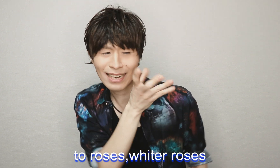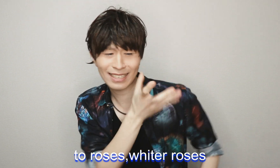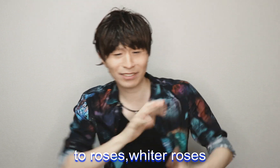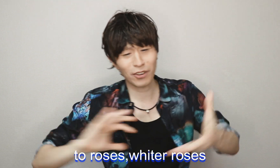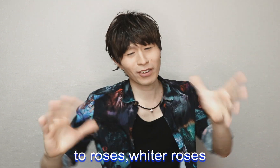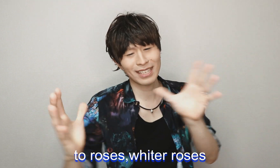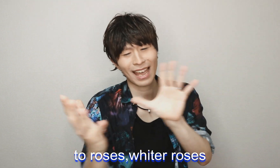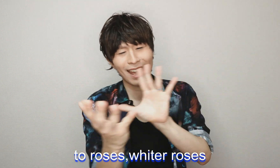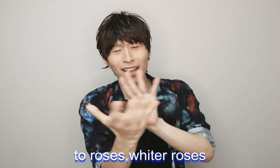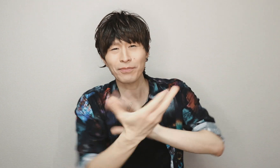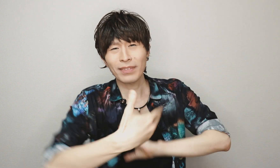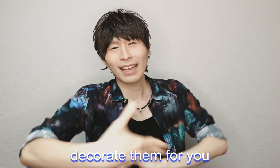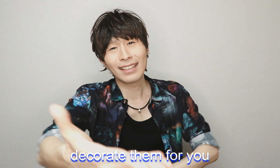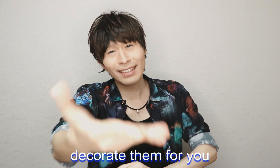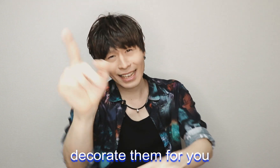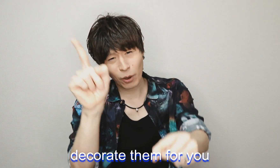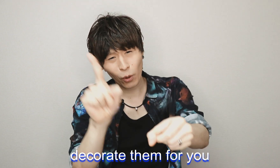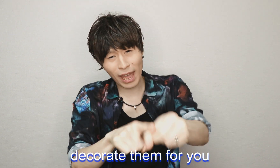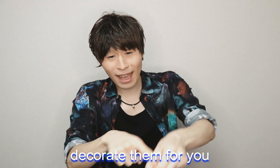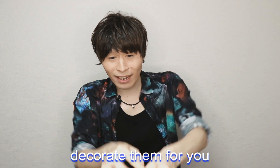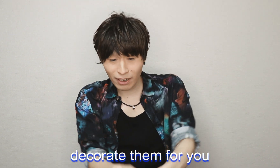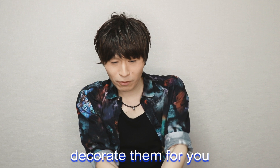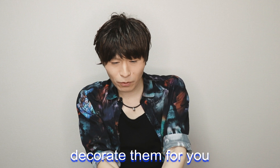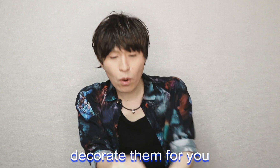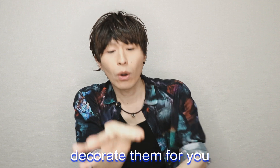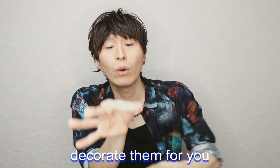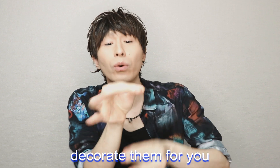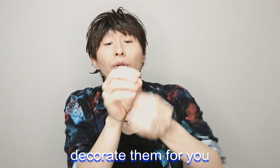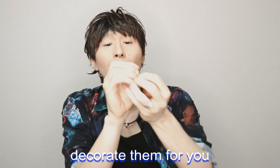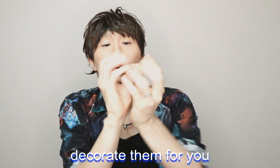the roses Decorating for you